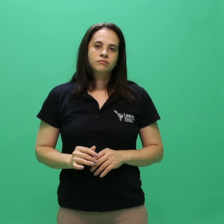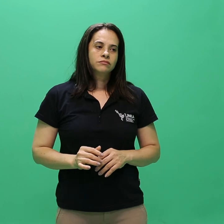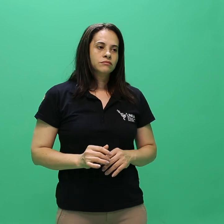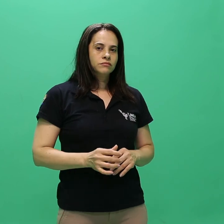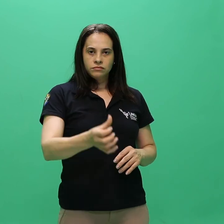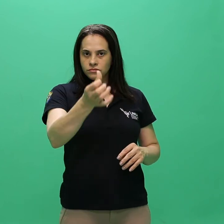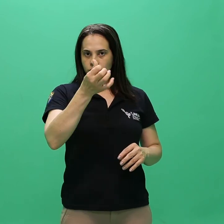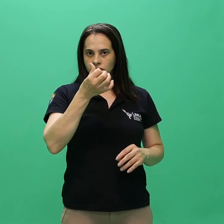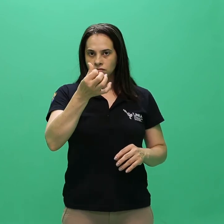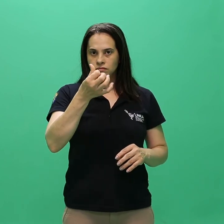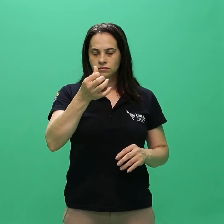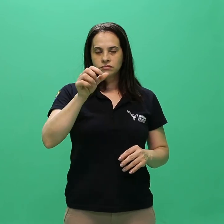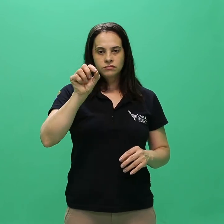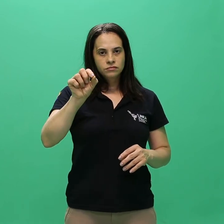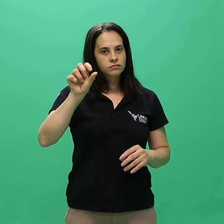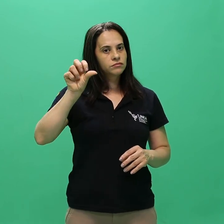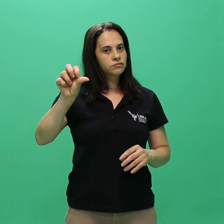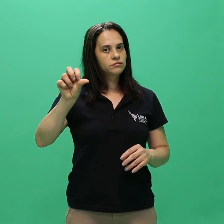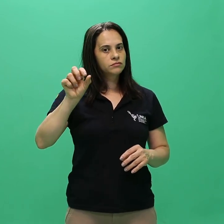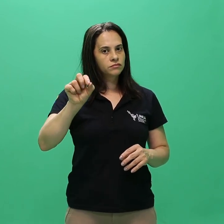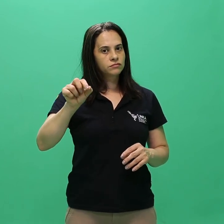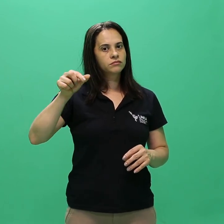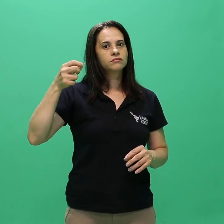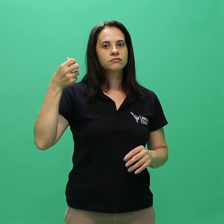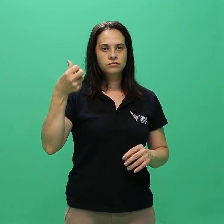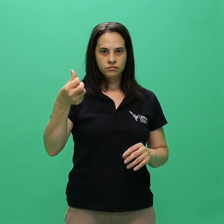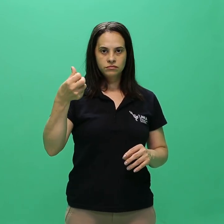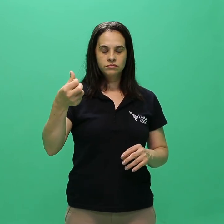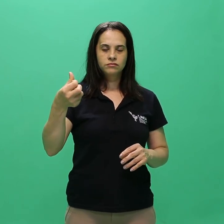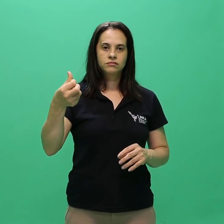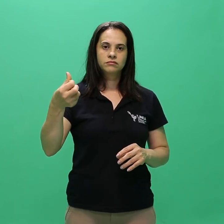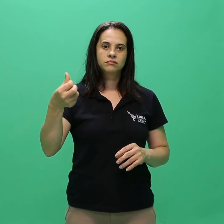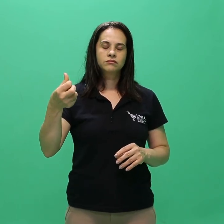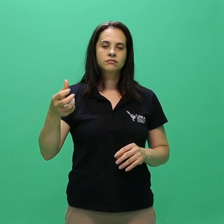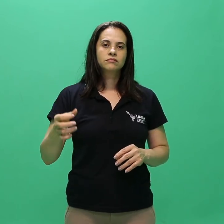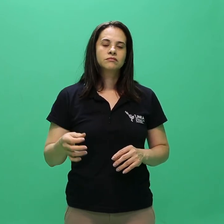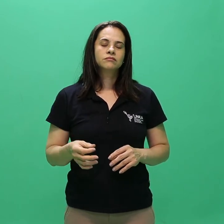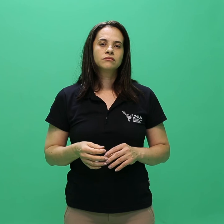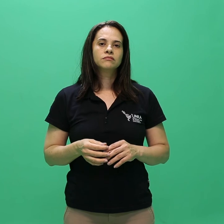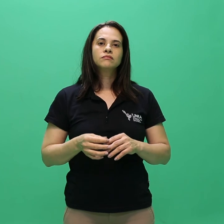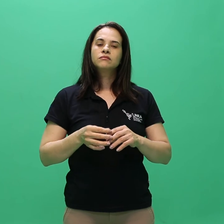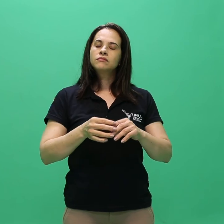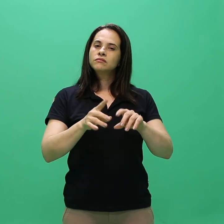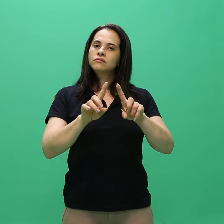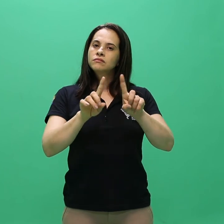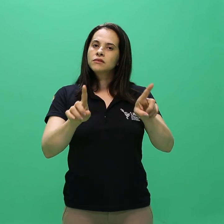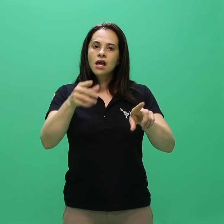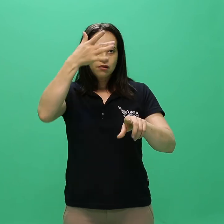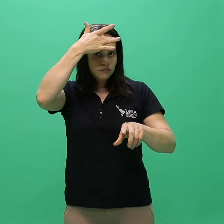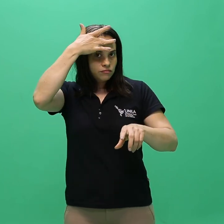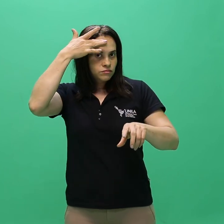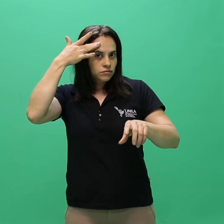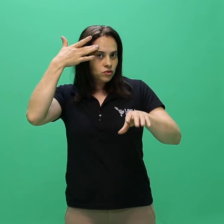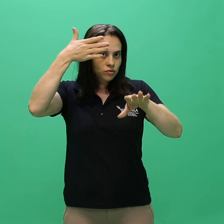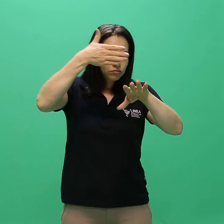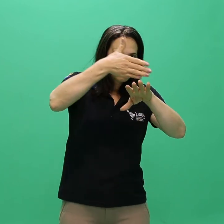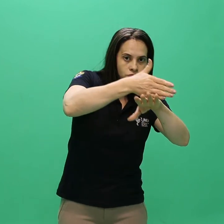6.9.6 O aluno que ingressar na UNILA somente poderá